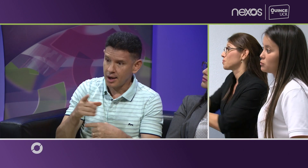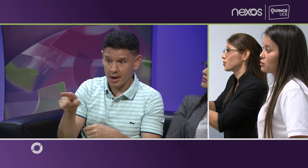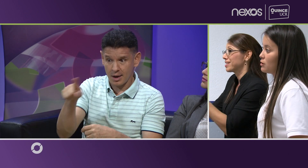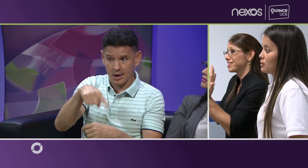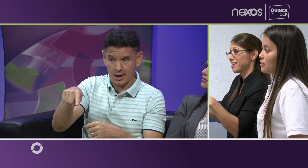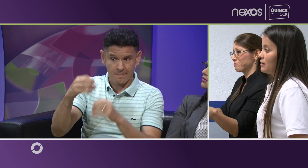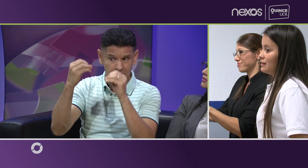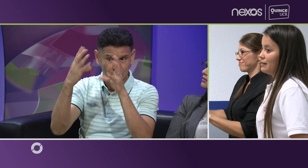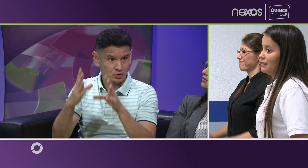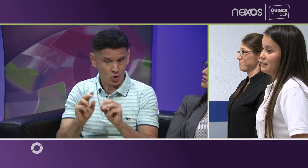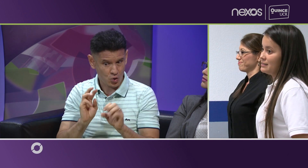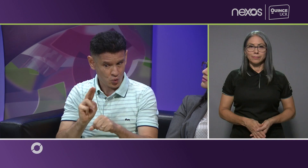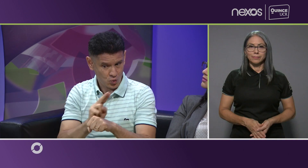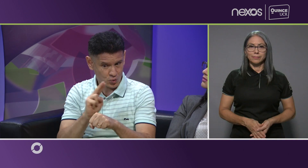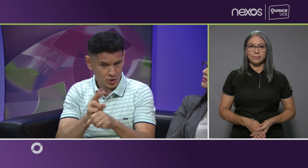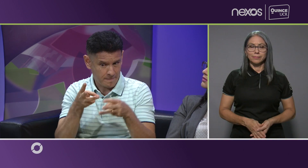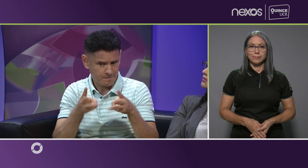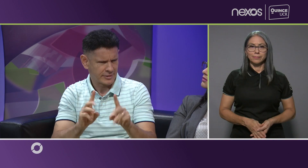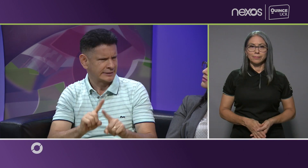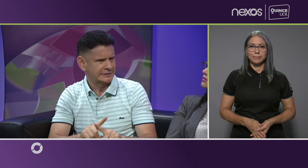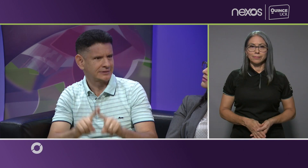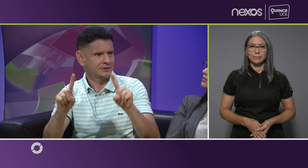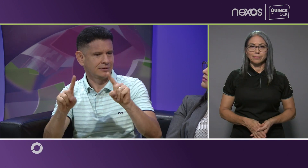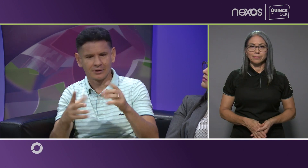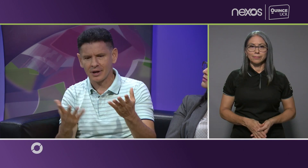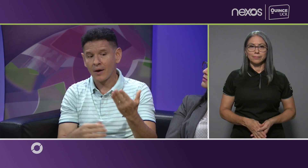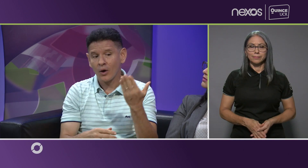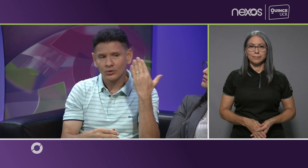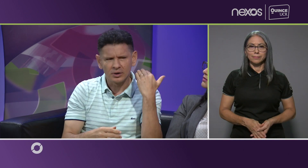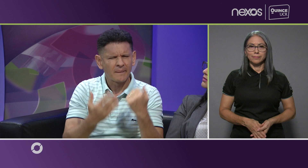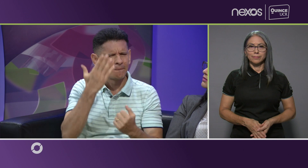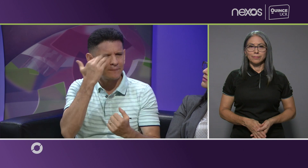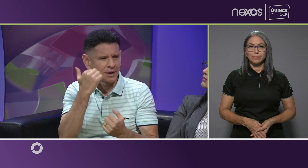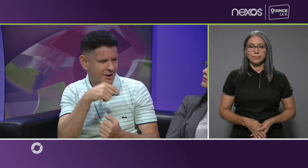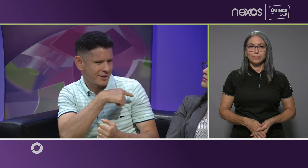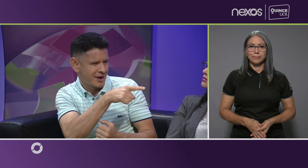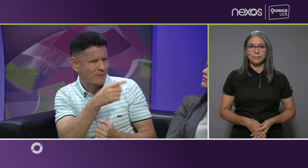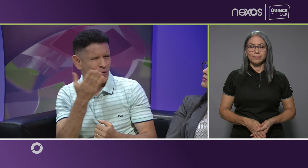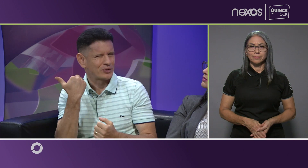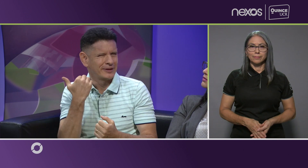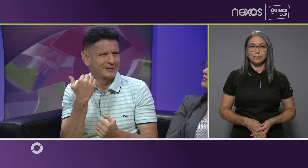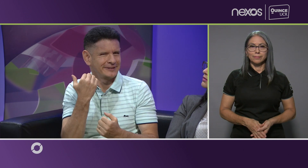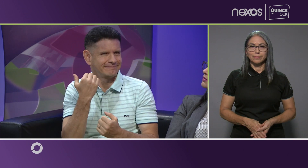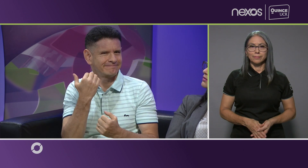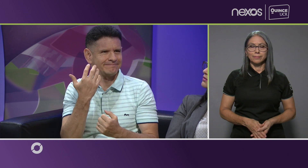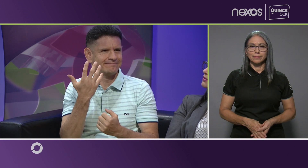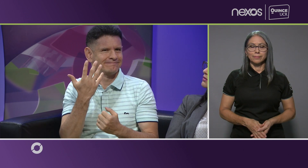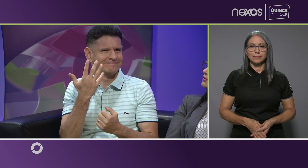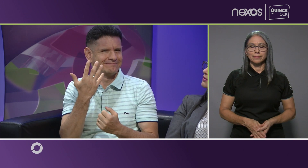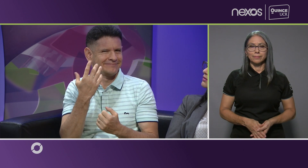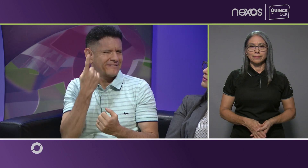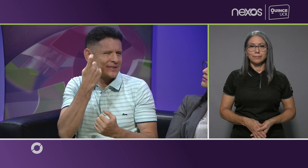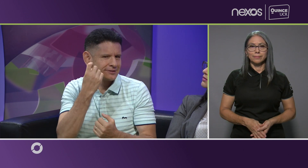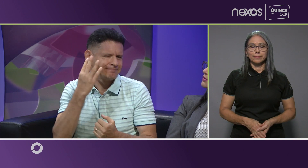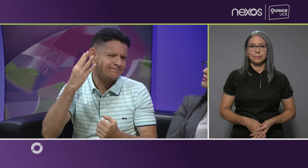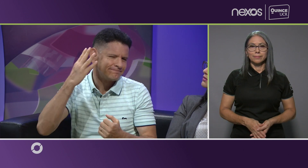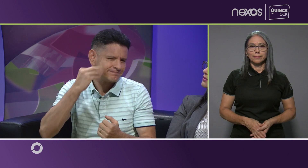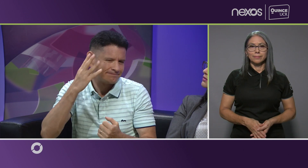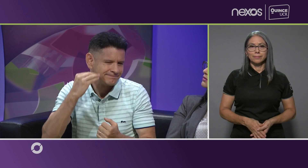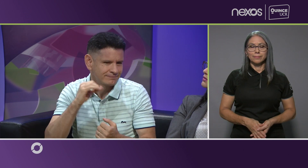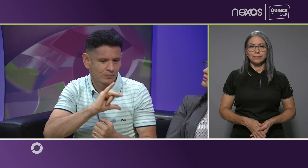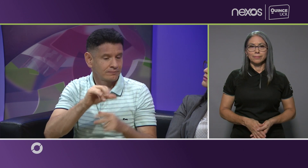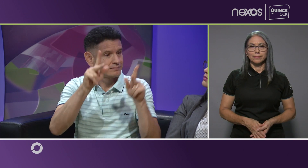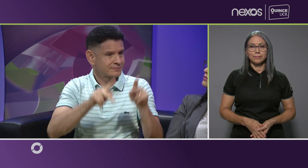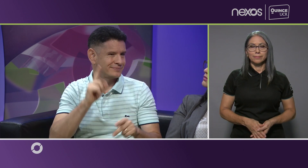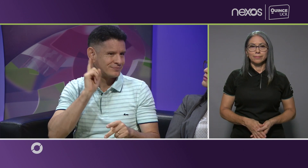profesores oyentes observaron que efectivamente eran materiales muy diferentes a los que utilizaban ellos como